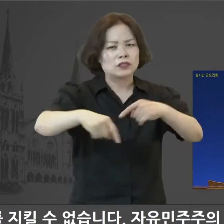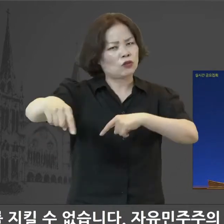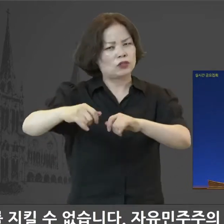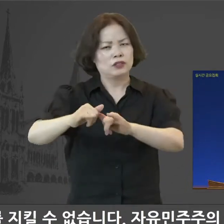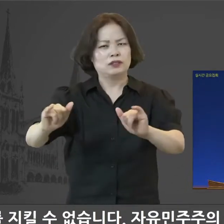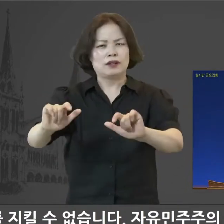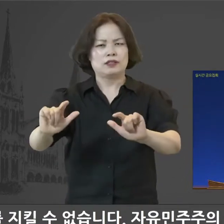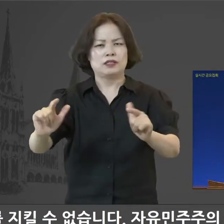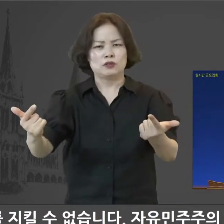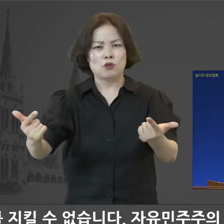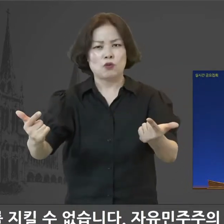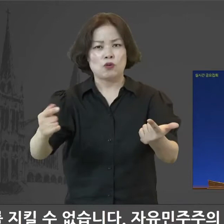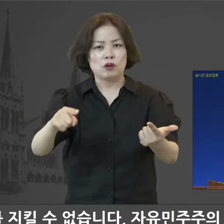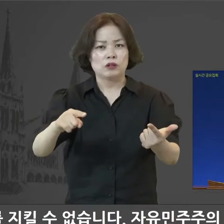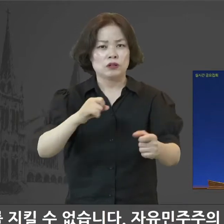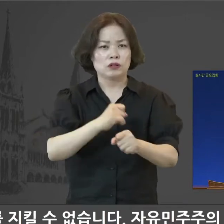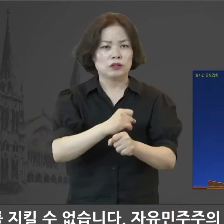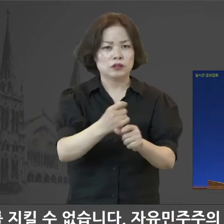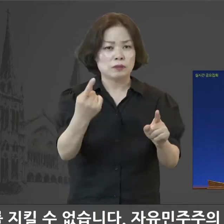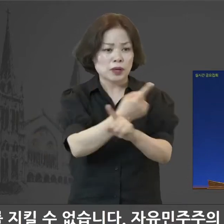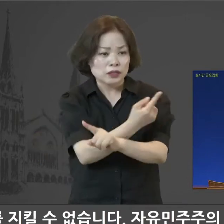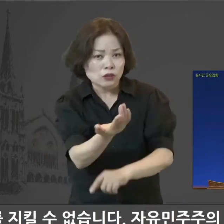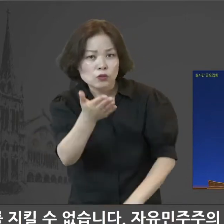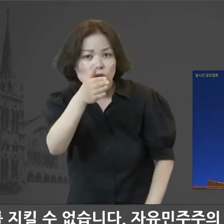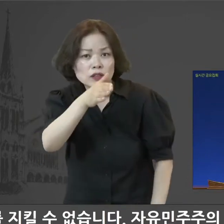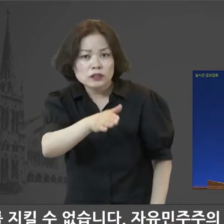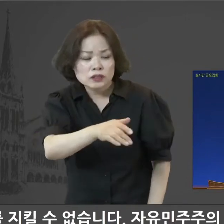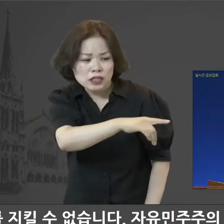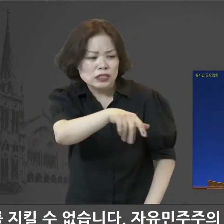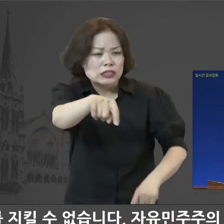아니고 그걸 관철시키려고 하는